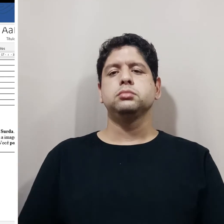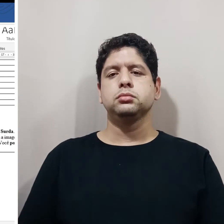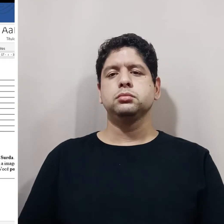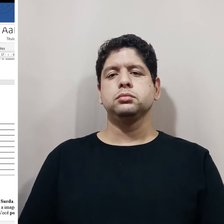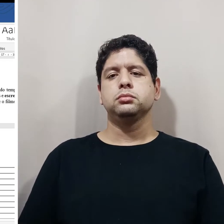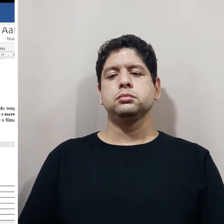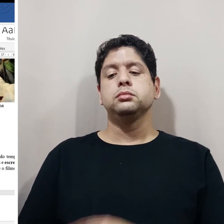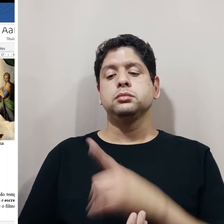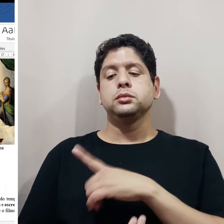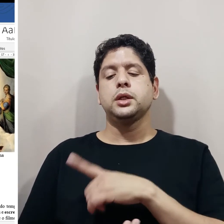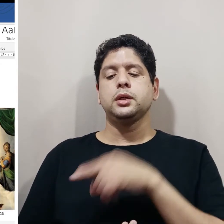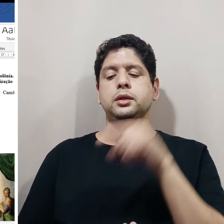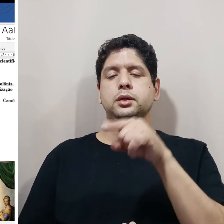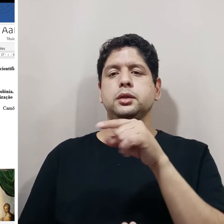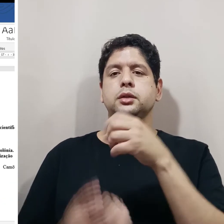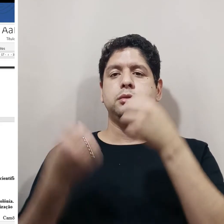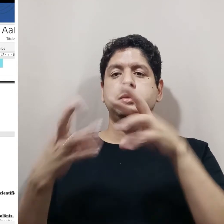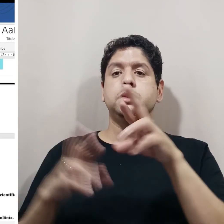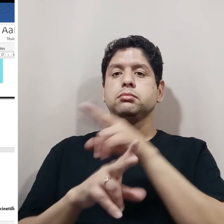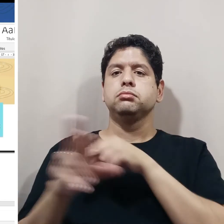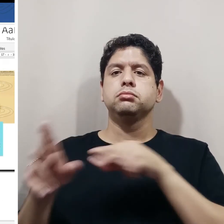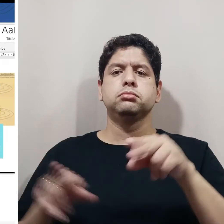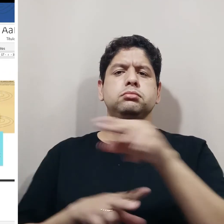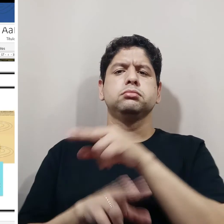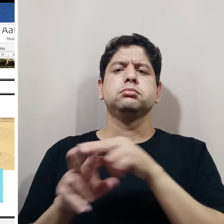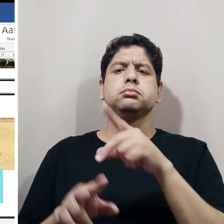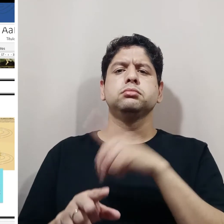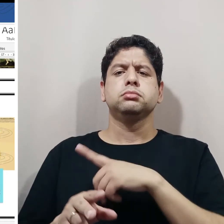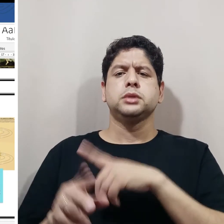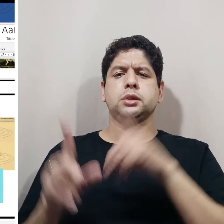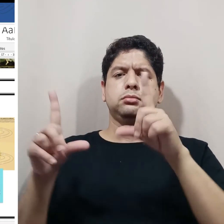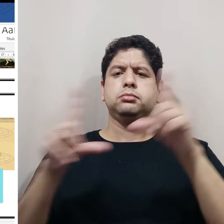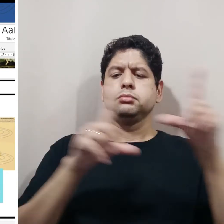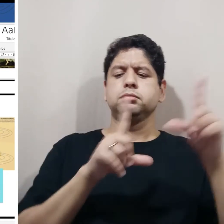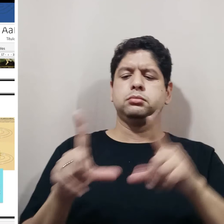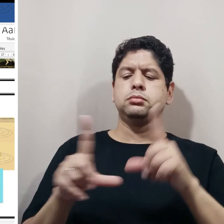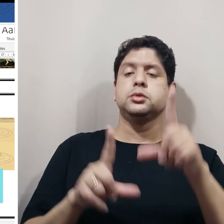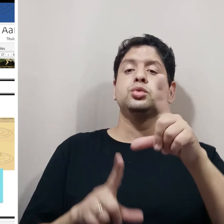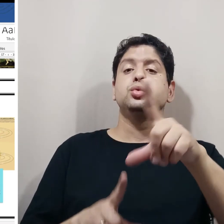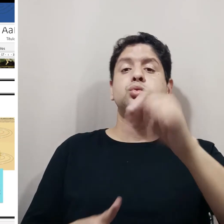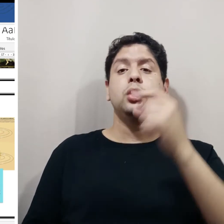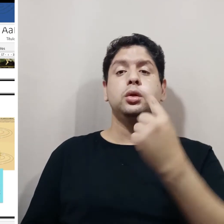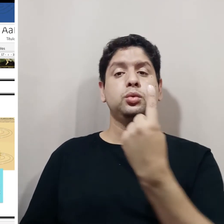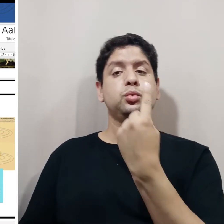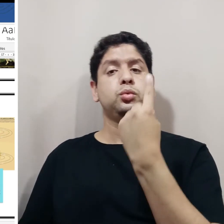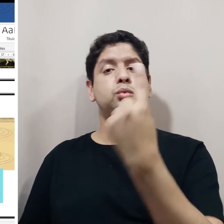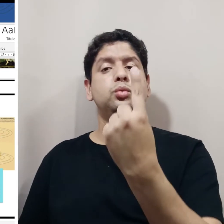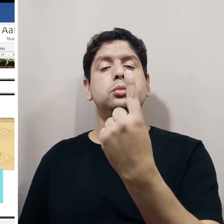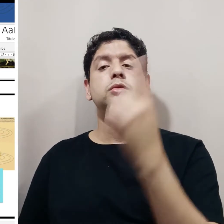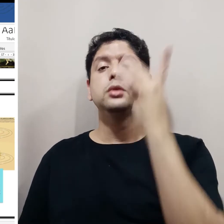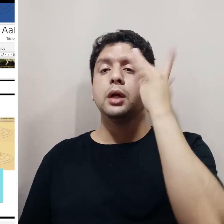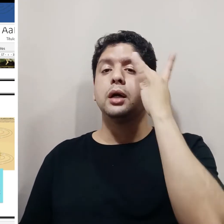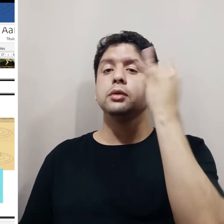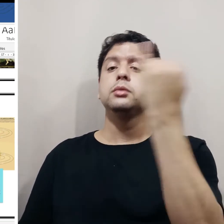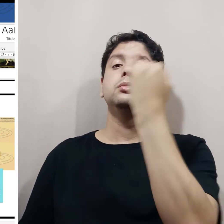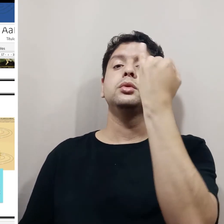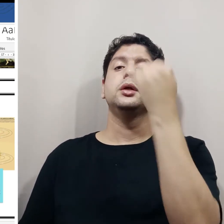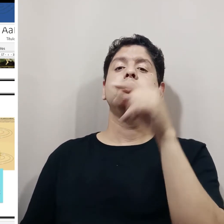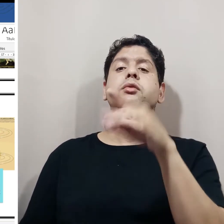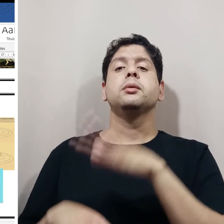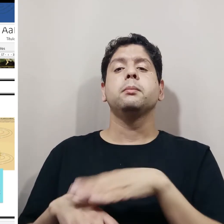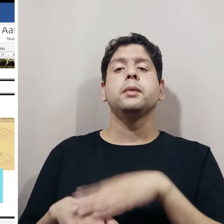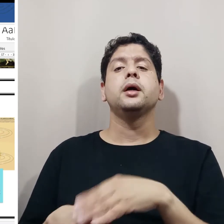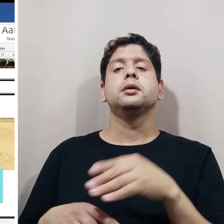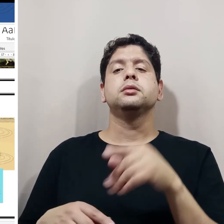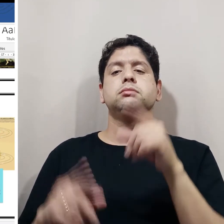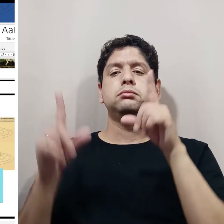no nosso texto, aí na parte aqui da ciência no Renascimento, nós temos várias, né, manifestações